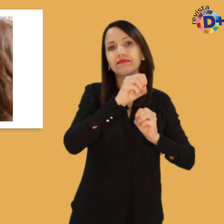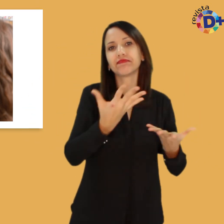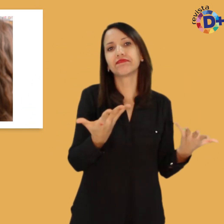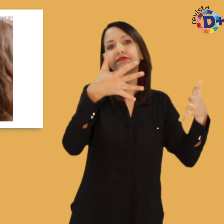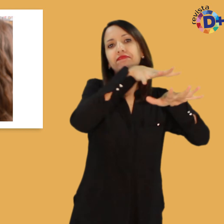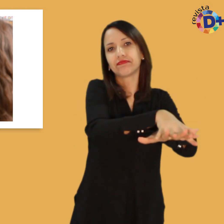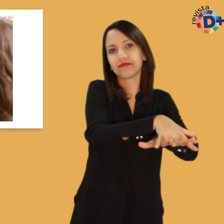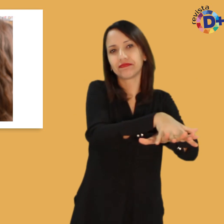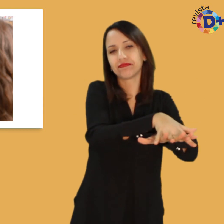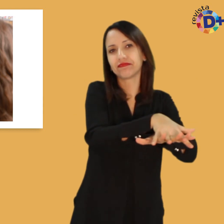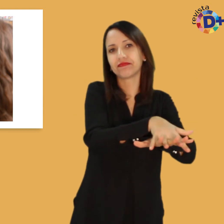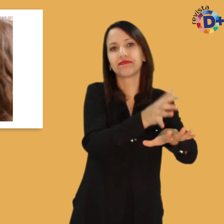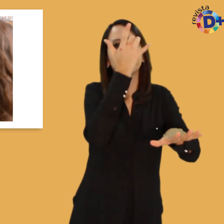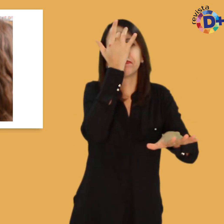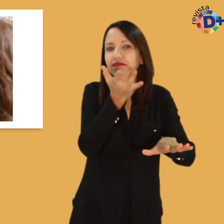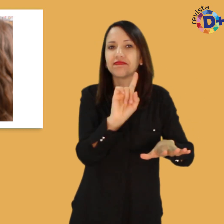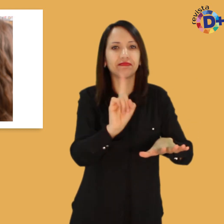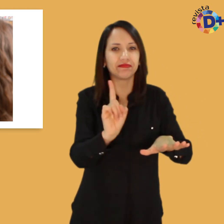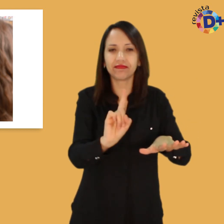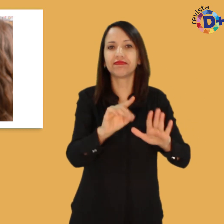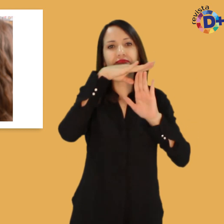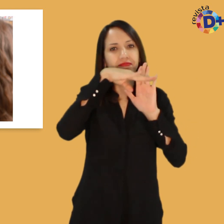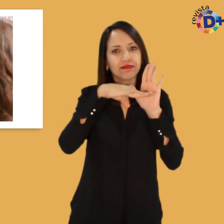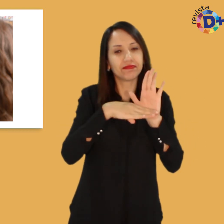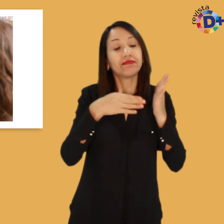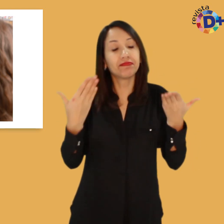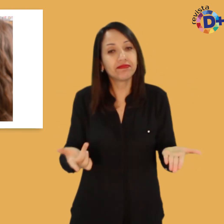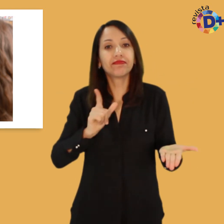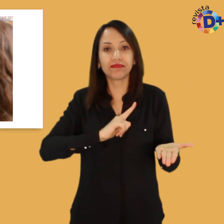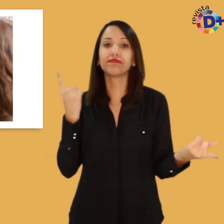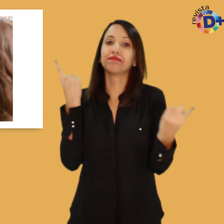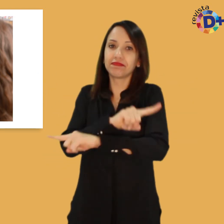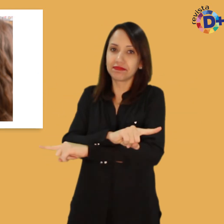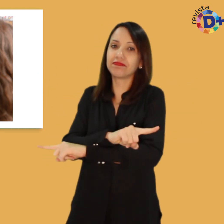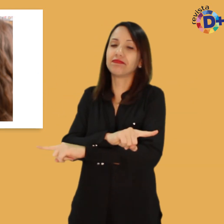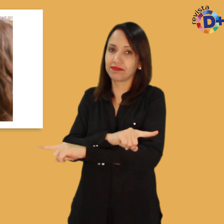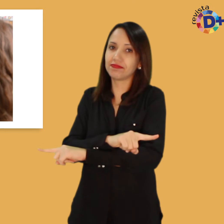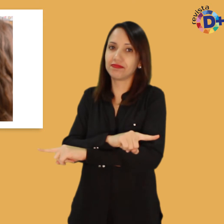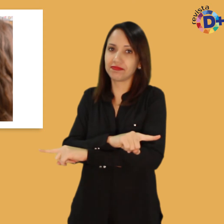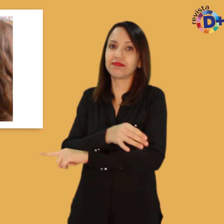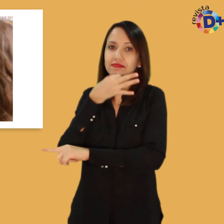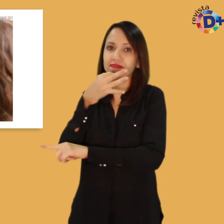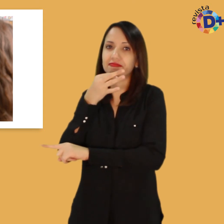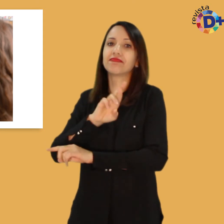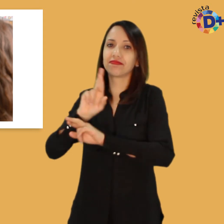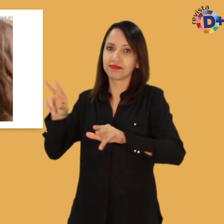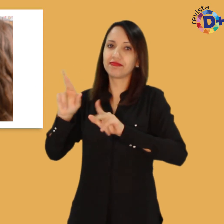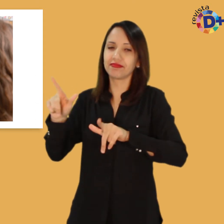a conciliação de ambas as propostas, entre si antagônicas. Fato é que, de 20 a